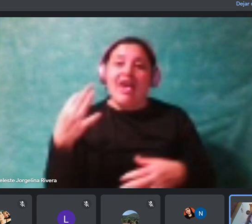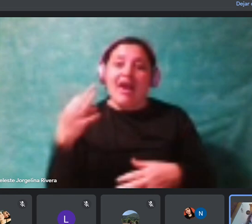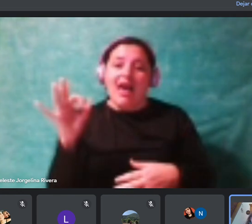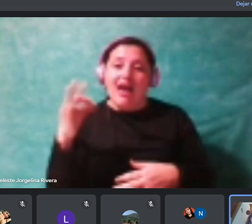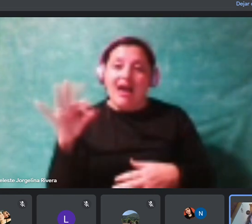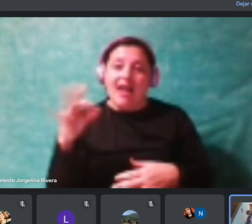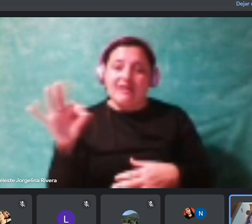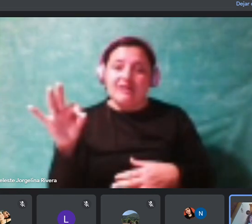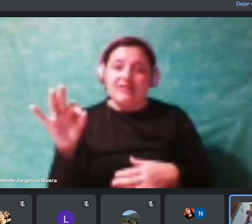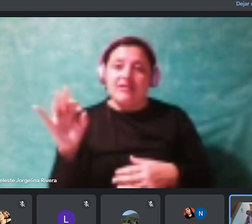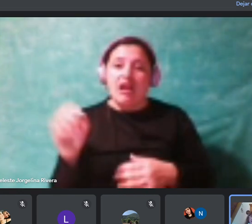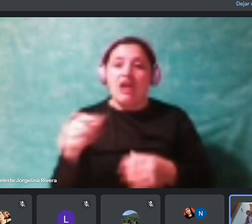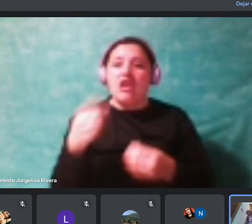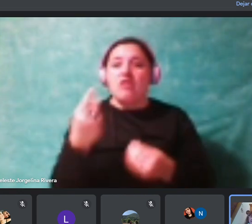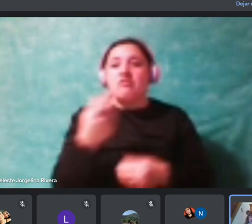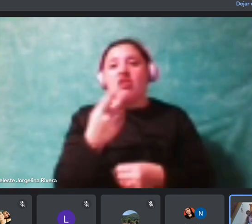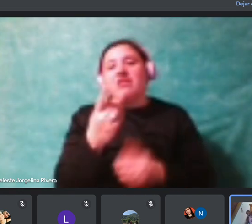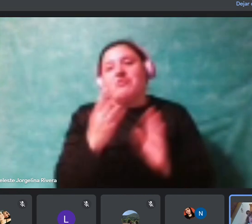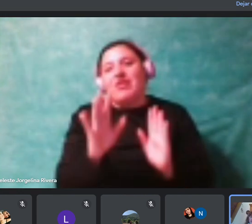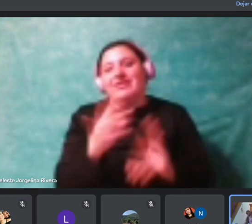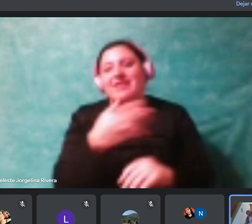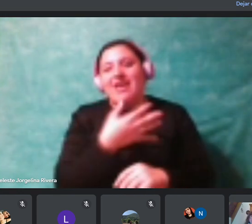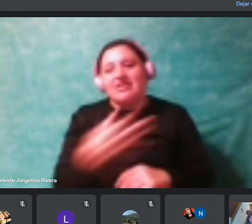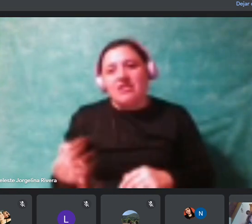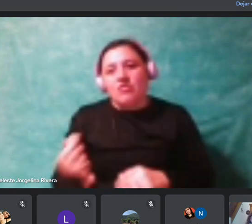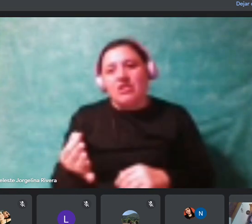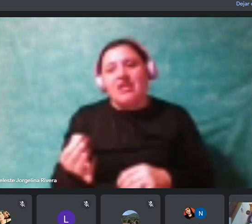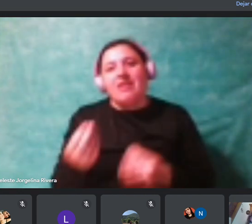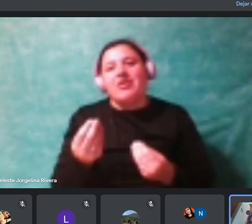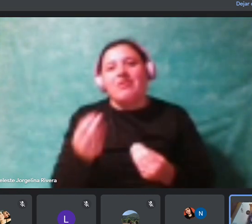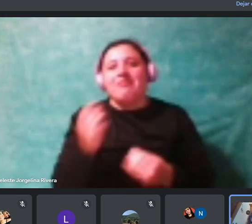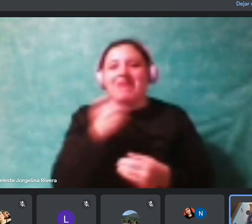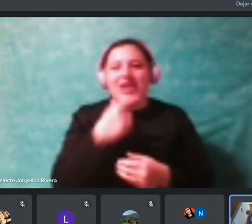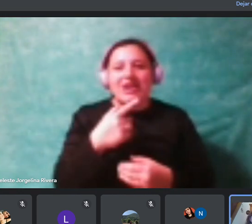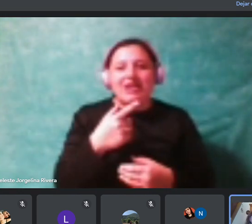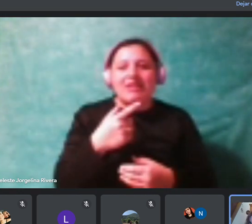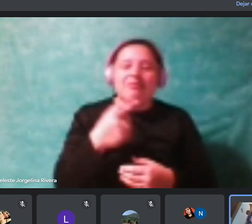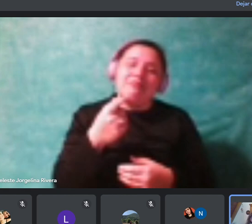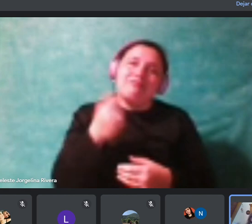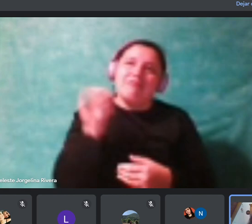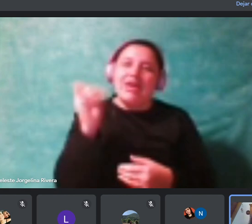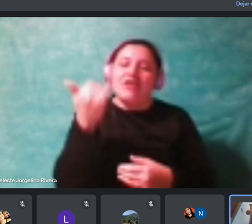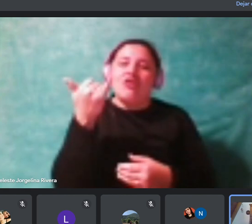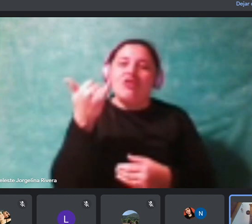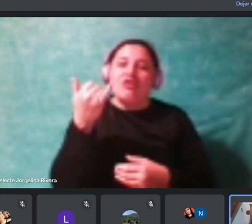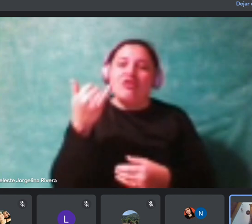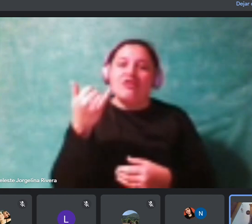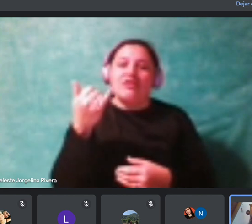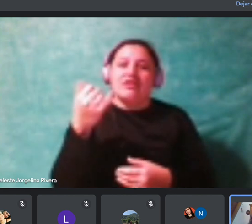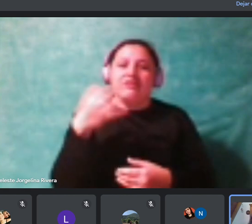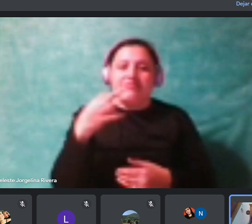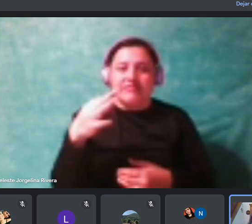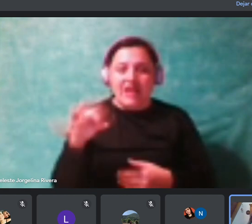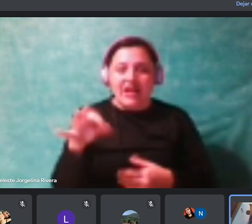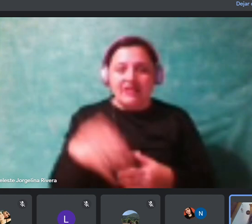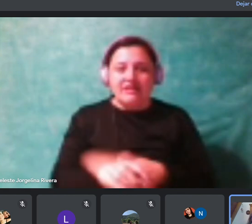cuando hablan de las parejas? Que es machear, que se le en castellano le decimos machear. Bueno, es